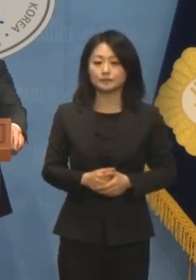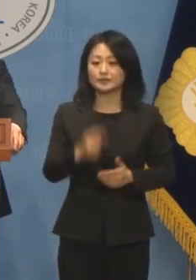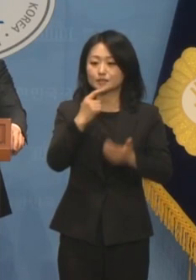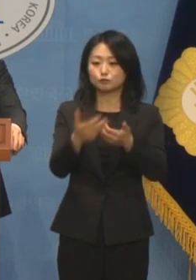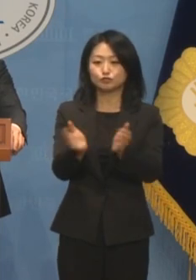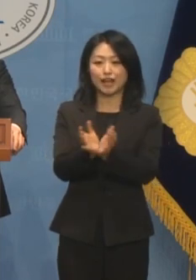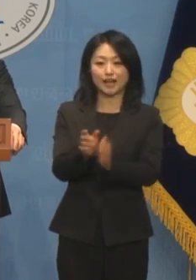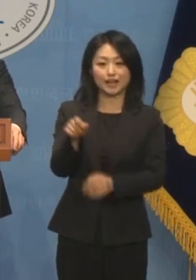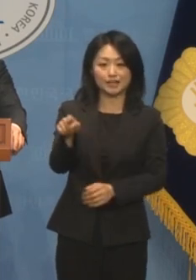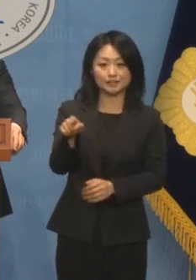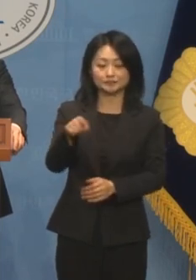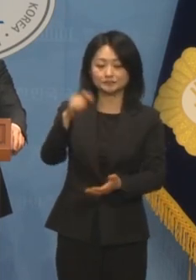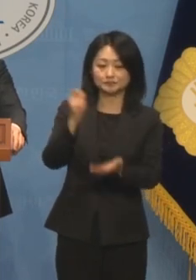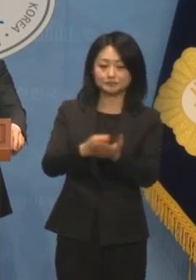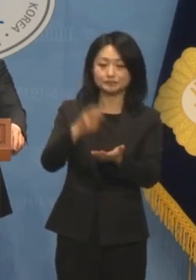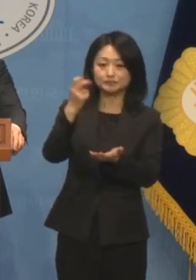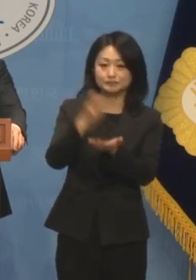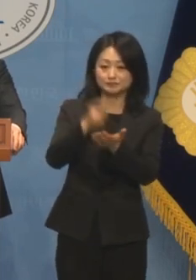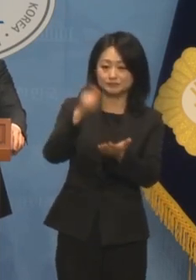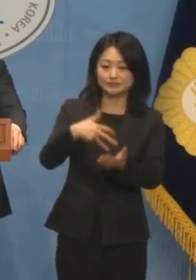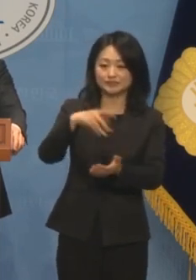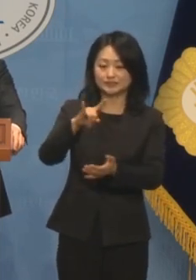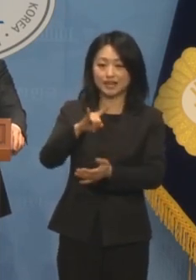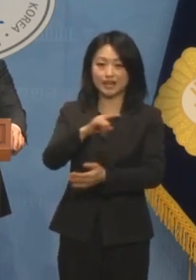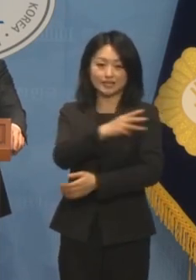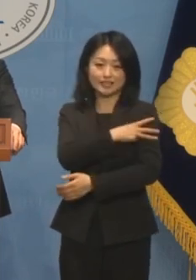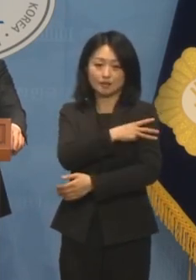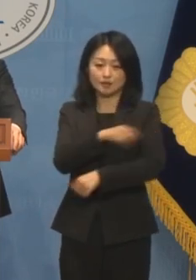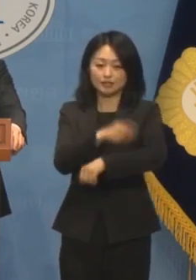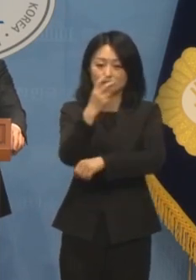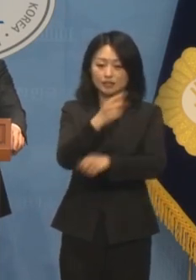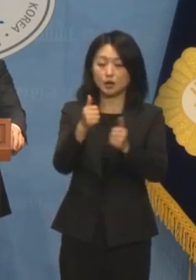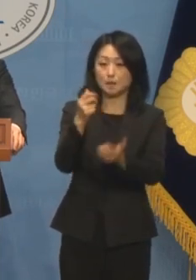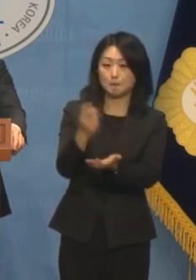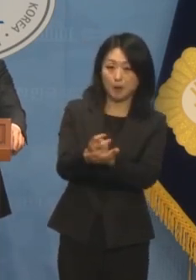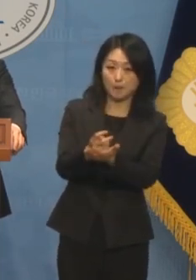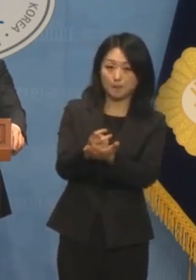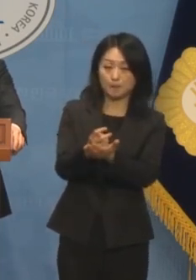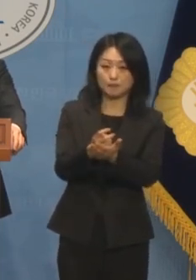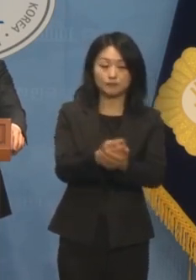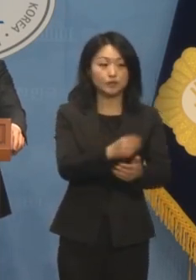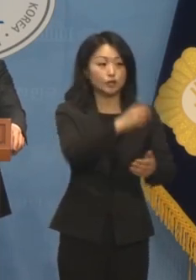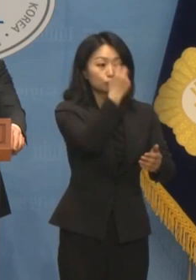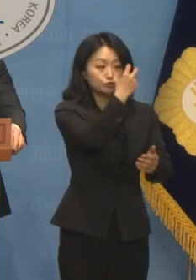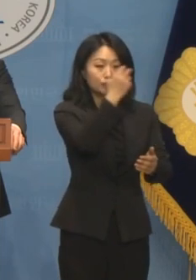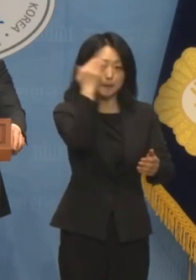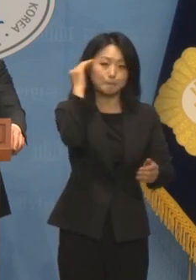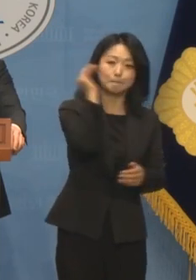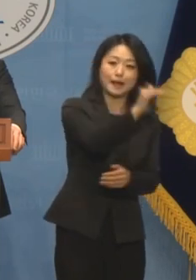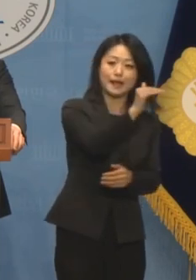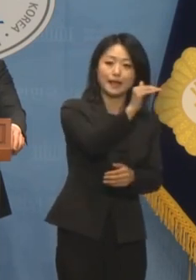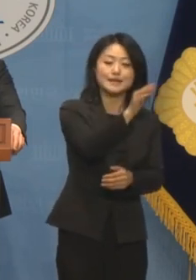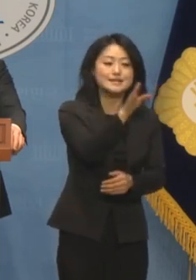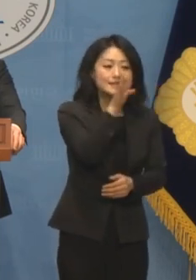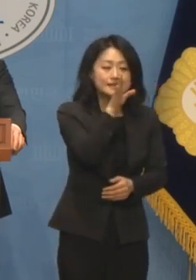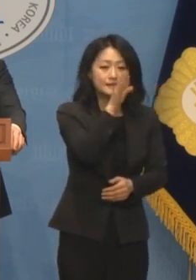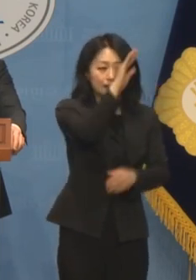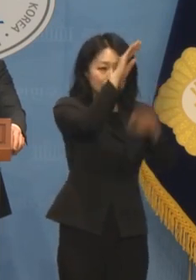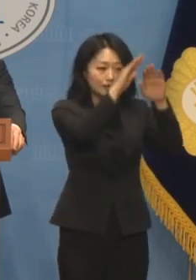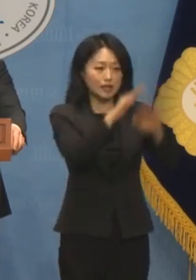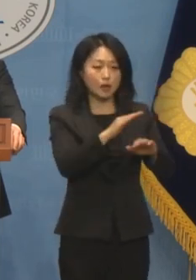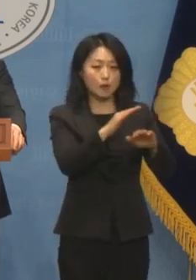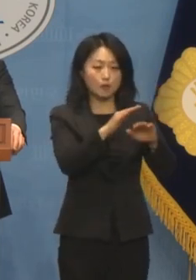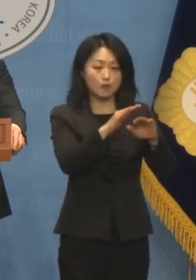민주당이 일방적으로 처리한 고 최상병 특검법은 되려 정상적인 수사를 방해하며 사건의 실체적 진실을